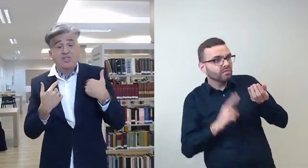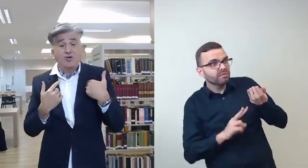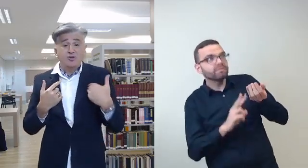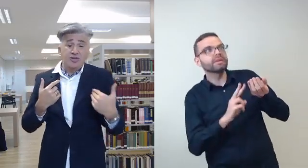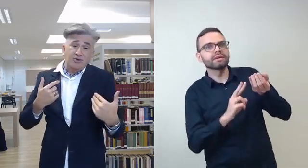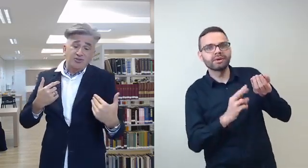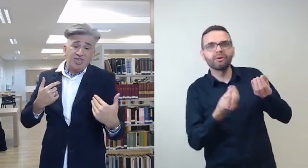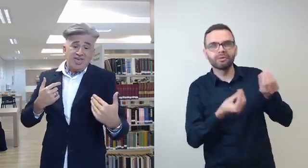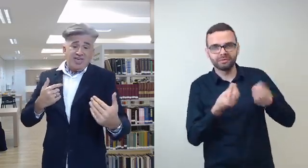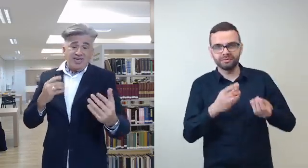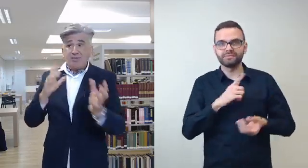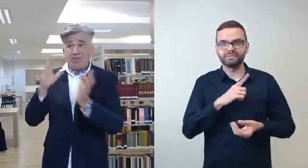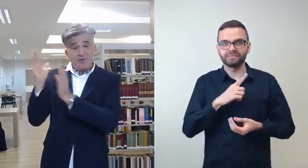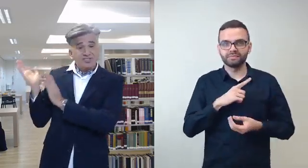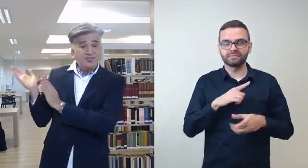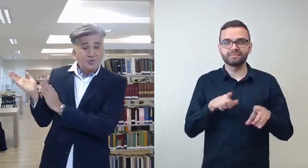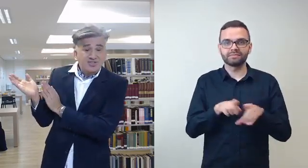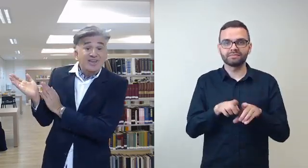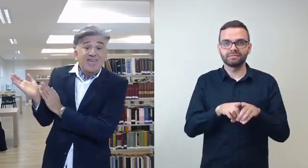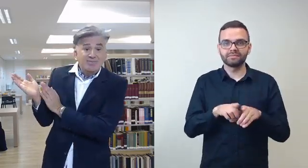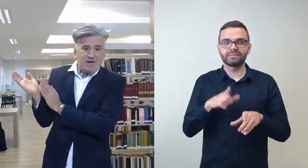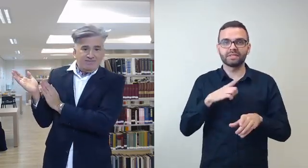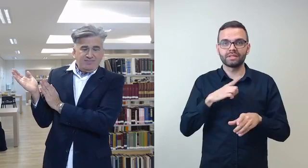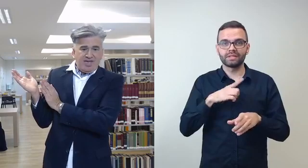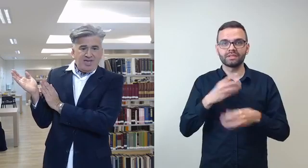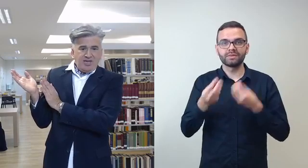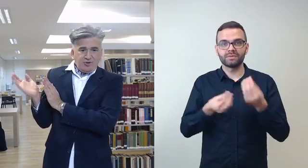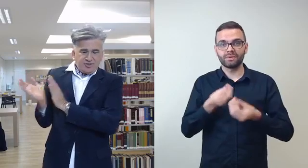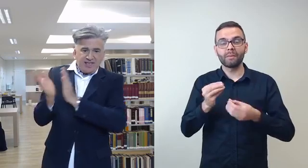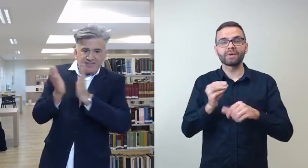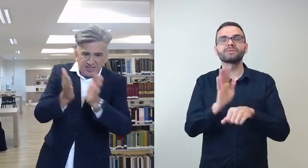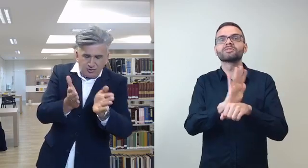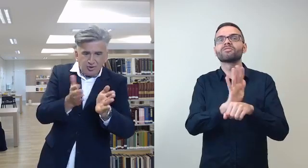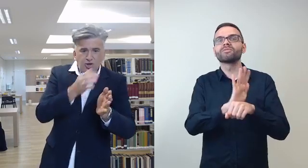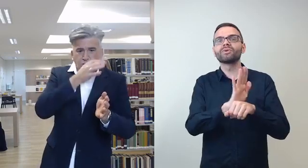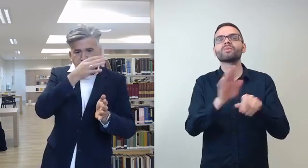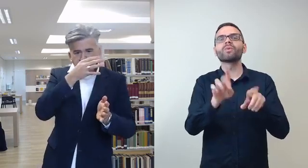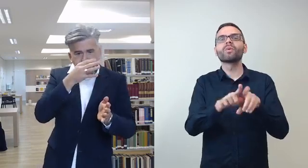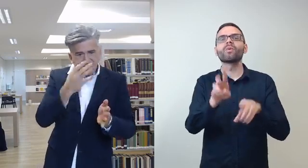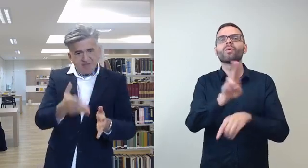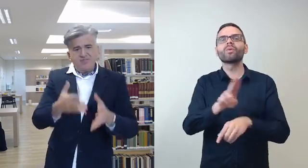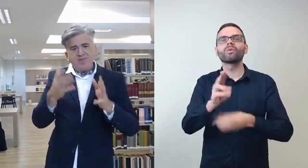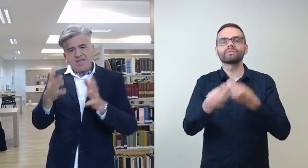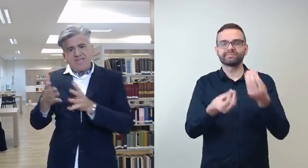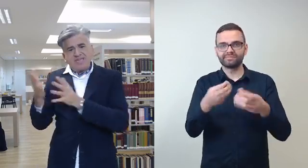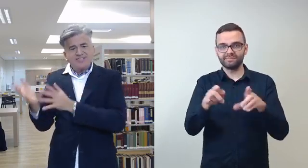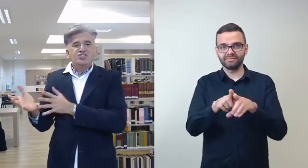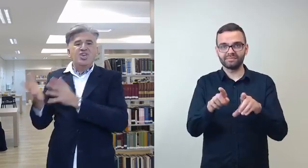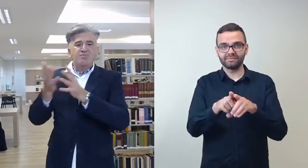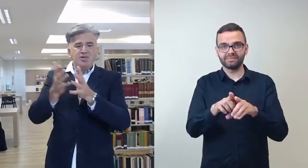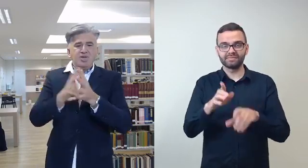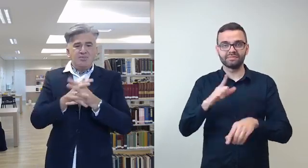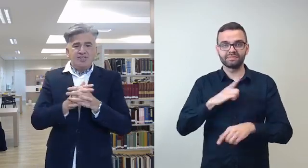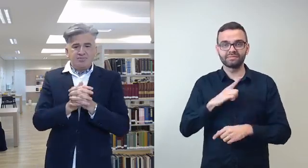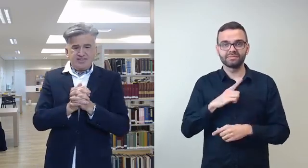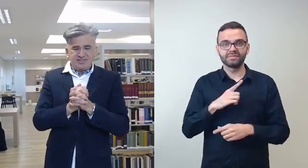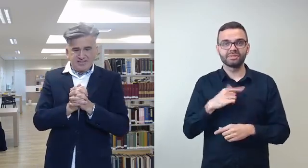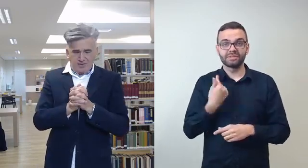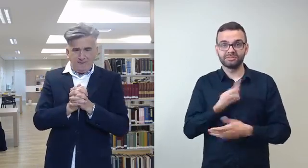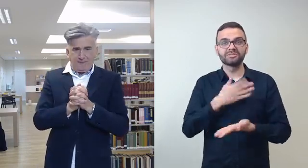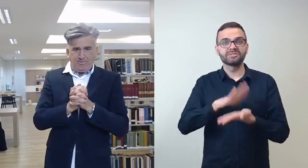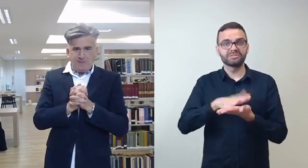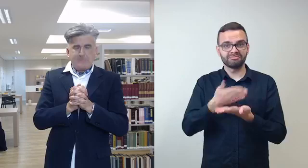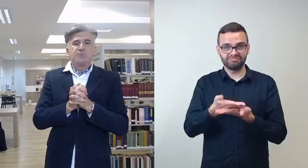de contre-plongé, que é uma linguagem do cinema, tá? Estou trazendo como topografia, maquete, shape para a